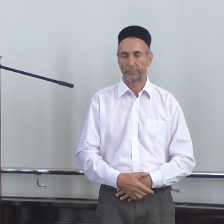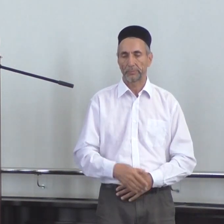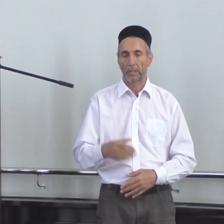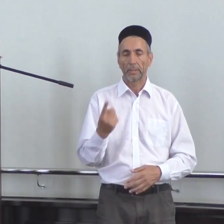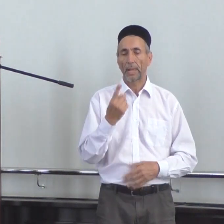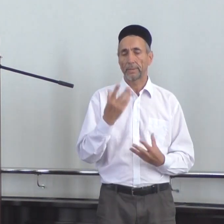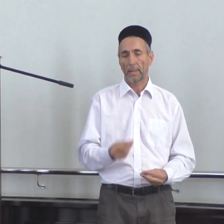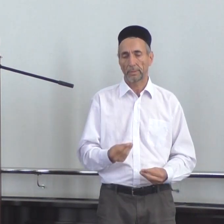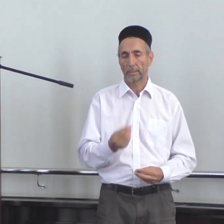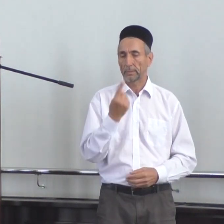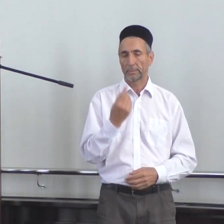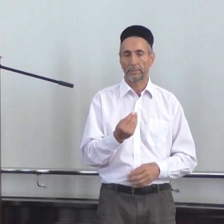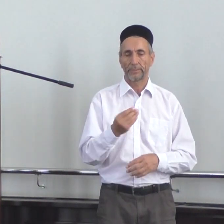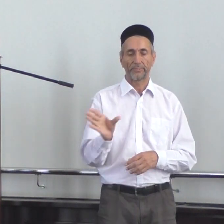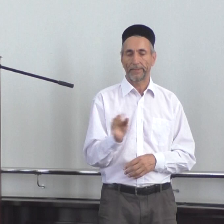Беркем дә мәңгелеккә килмәгән.